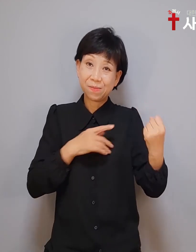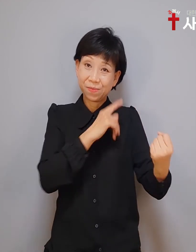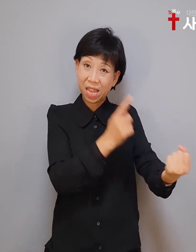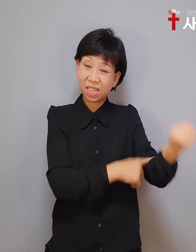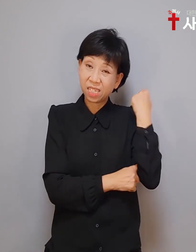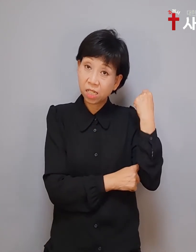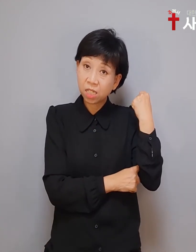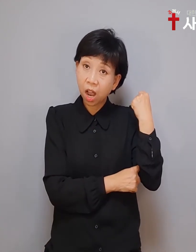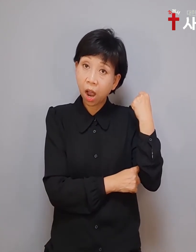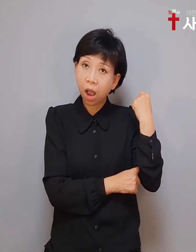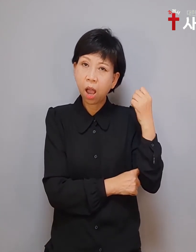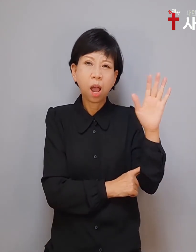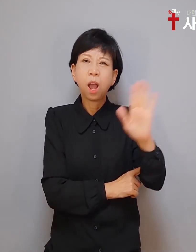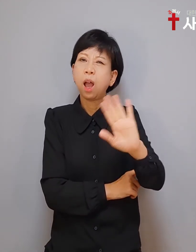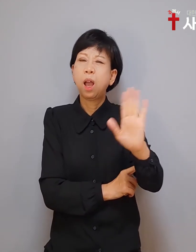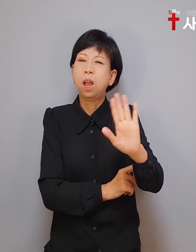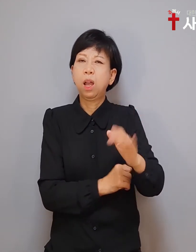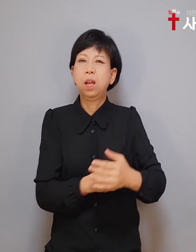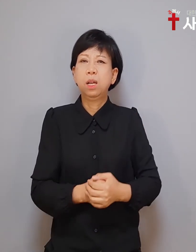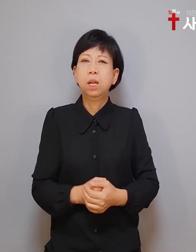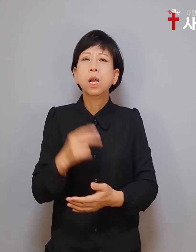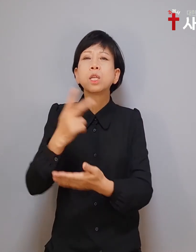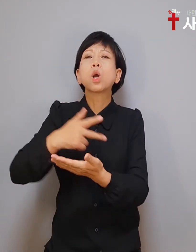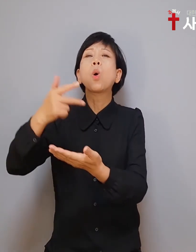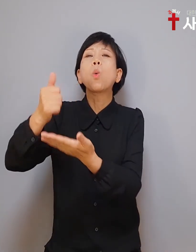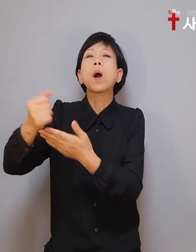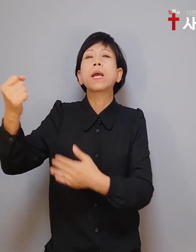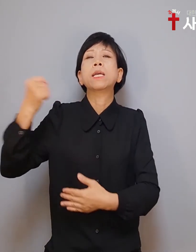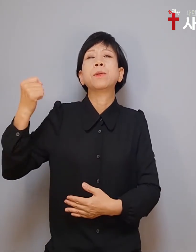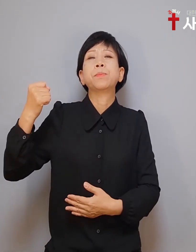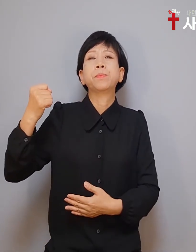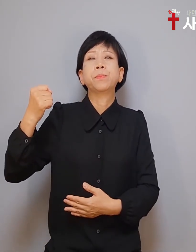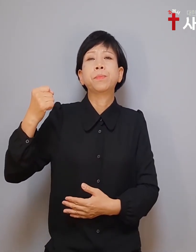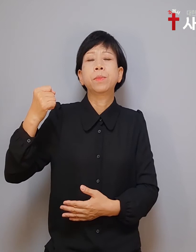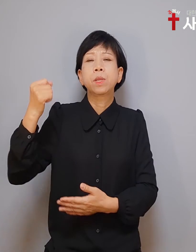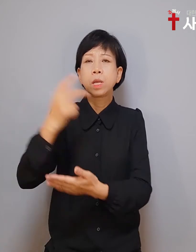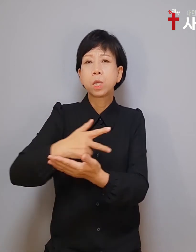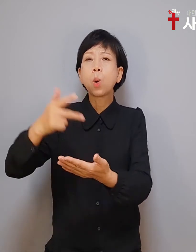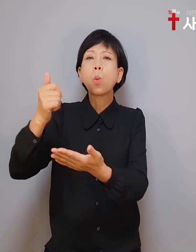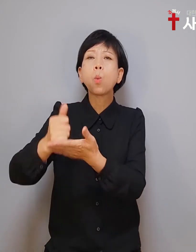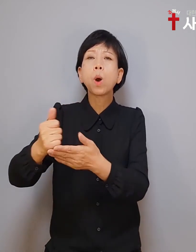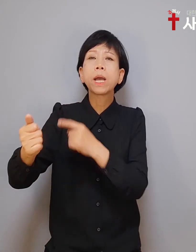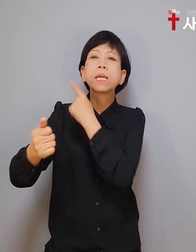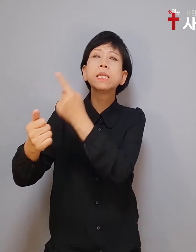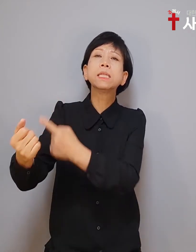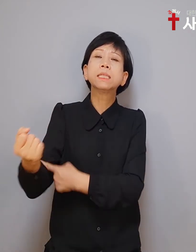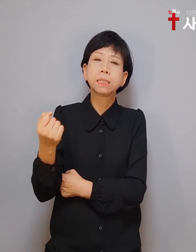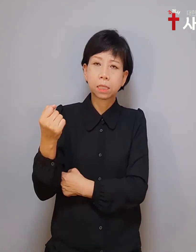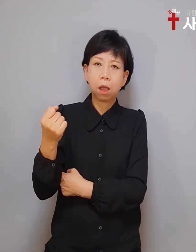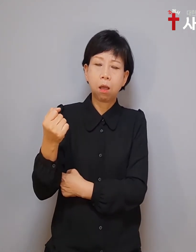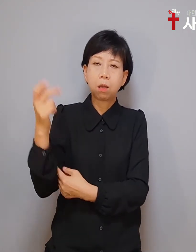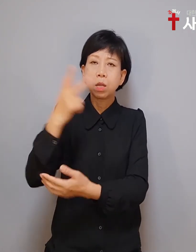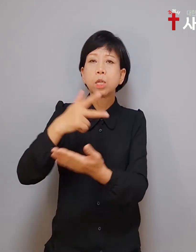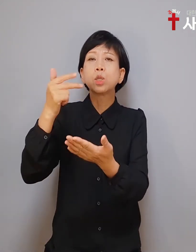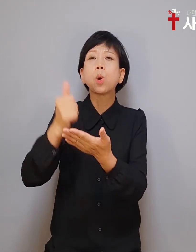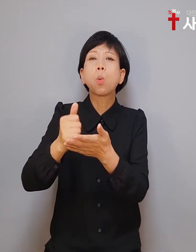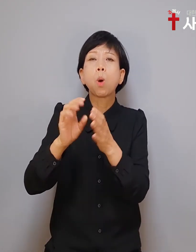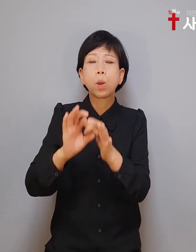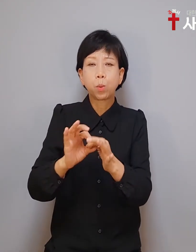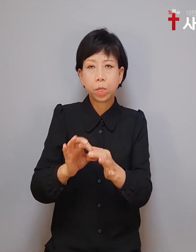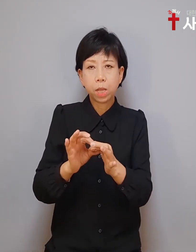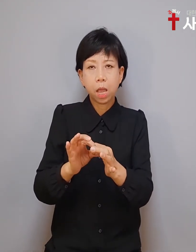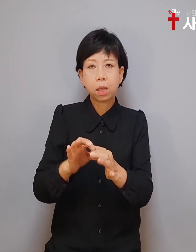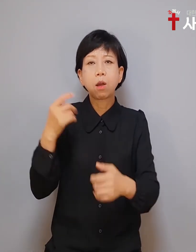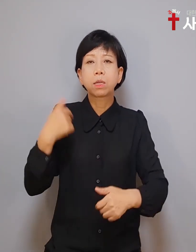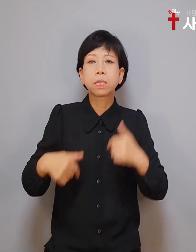뭔가를 잘했으니까, 내가 지금까지 했으니까 기뻐하는 게 아니에요. 누구로 인하여 기뻐한다? 그렇죠. 하나님